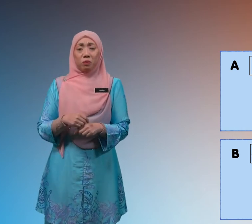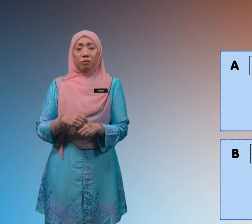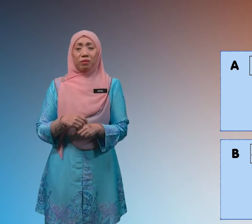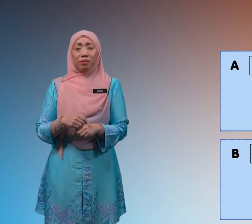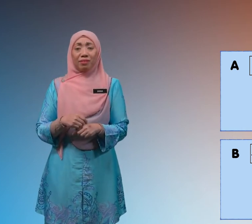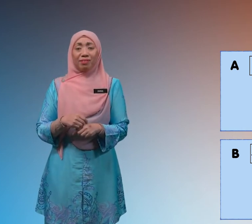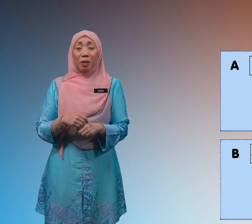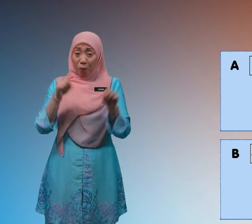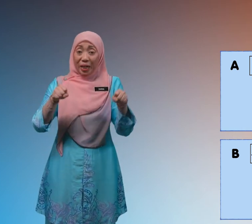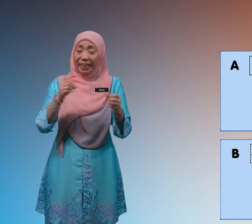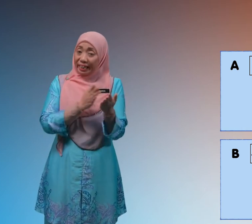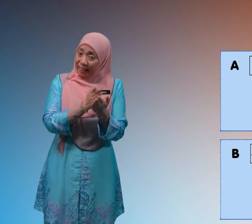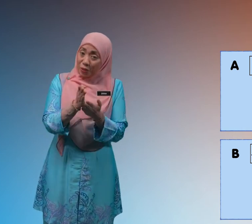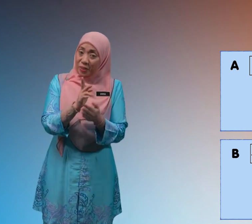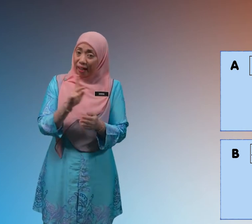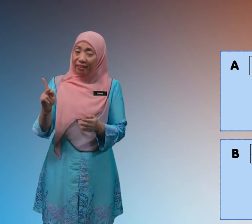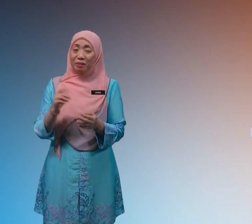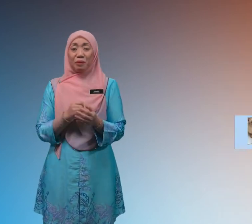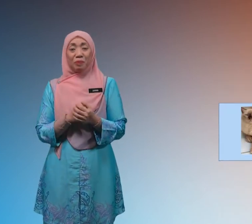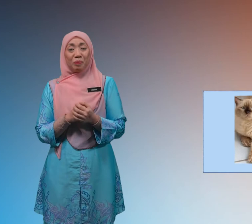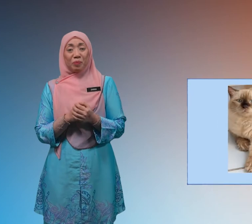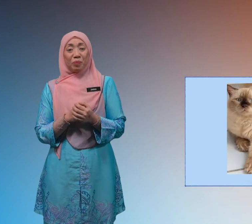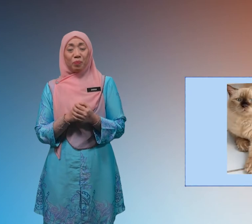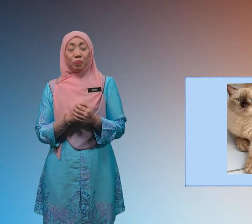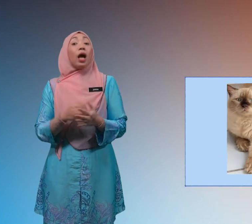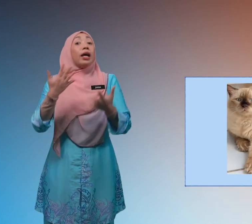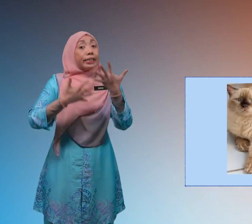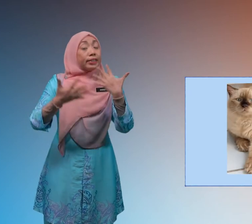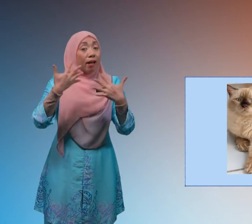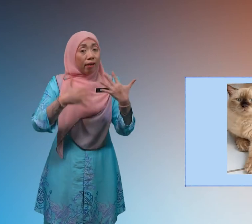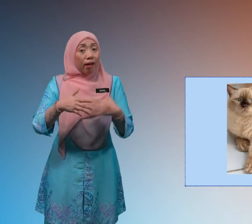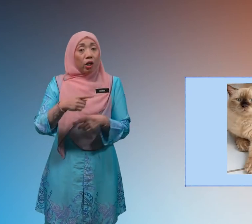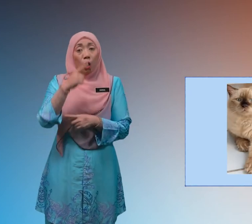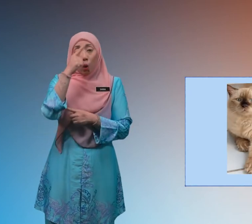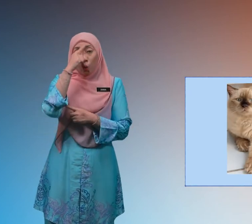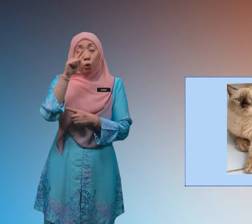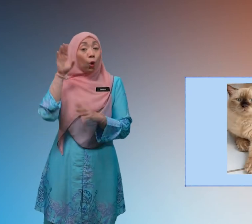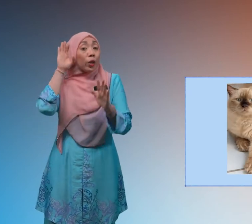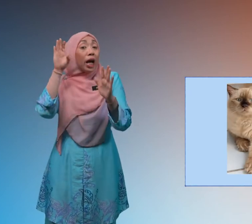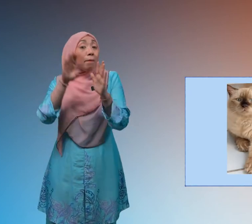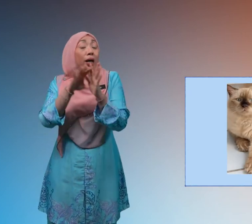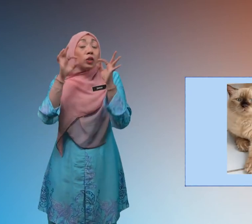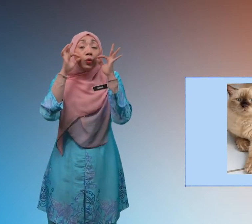murid-murid. Boleh kita teruskan? isyarat untuk gambar